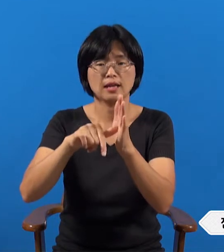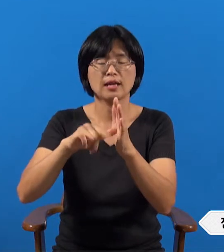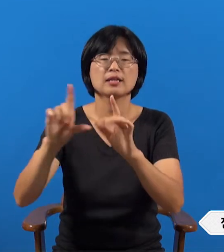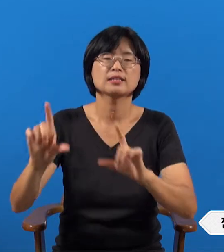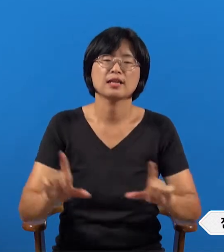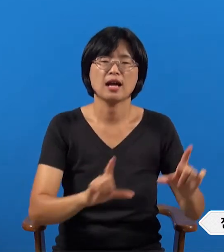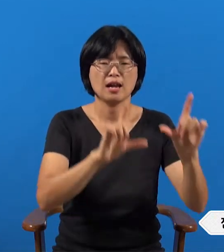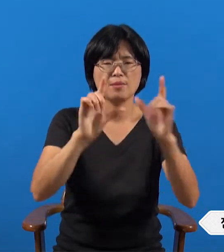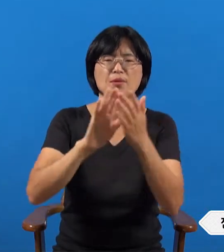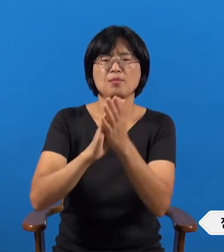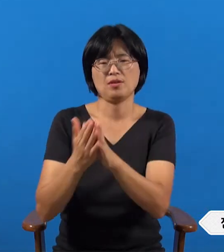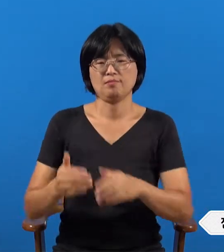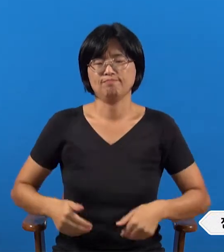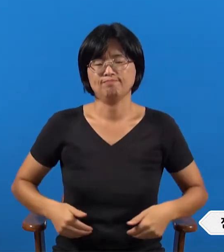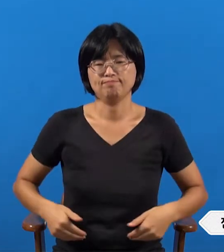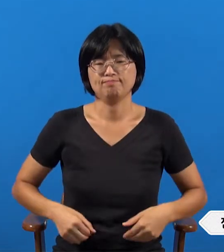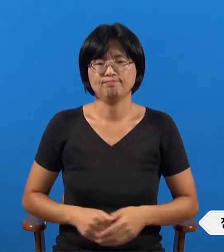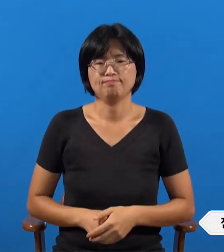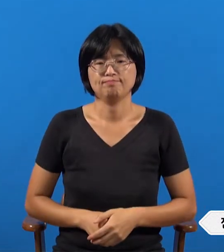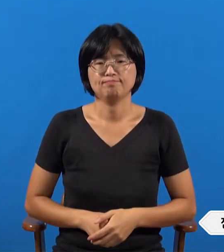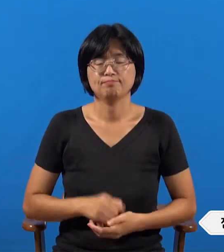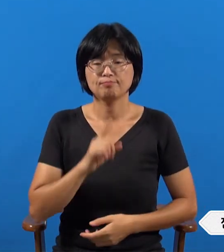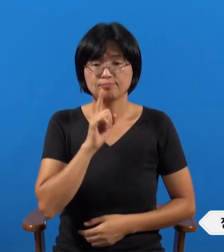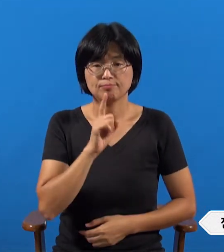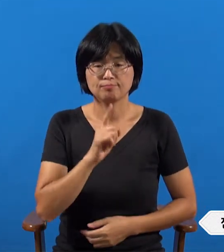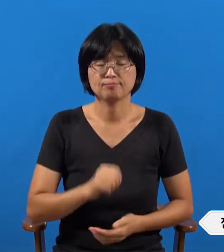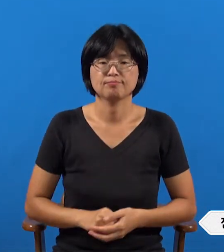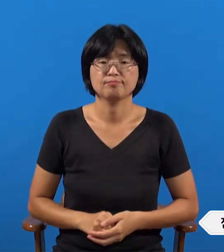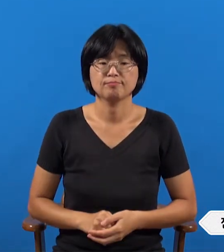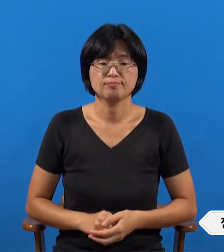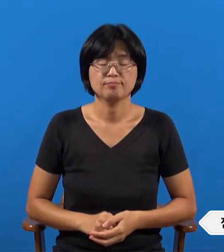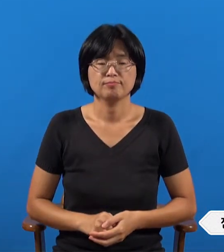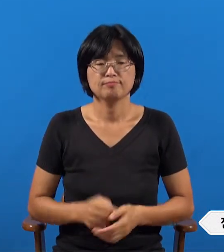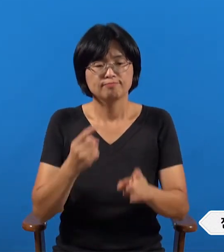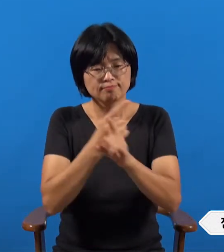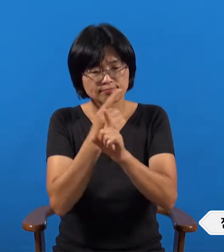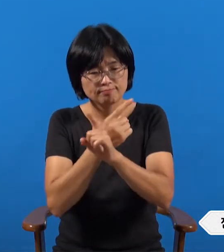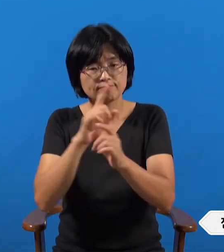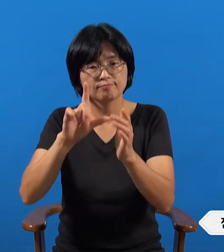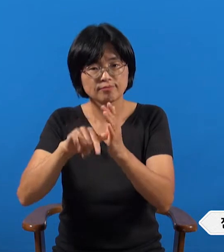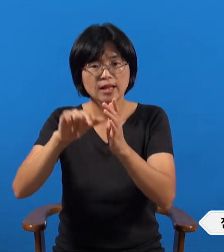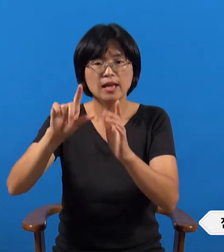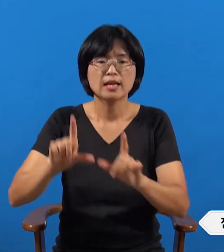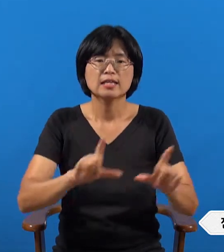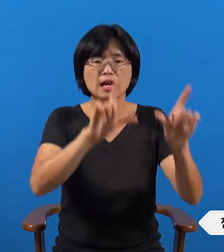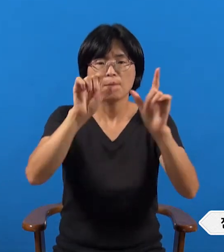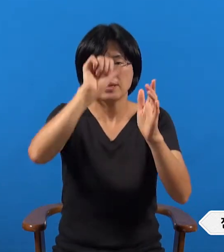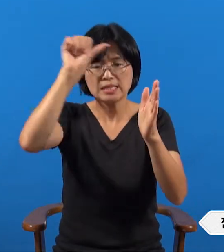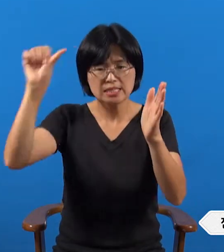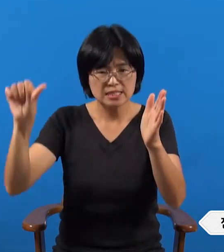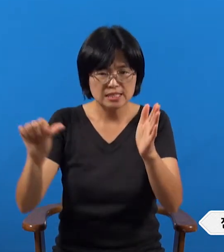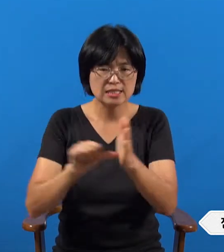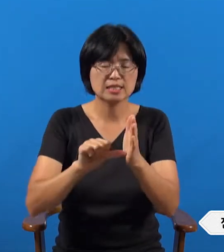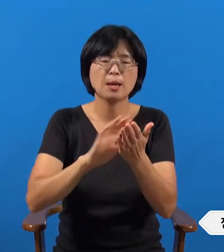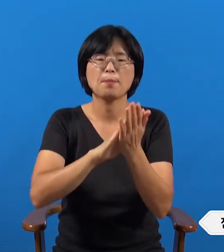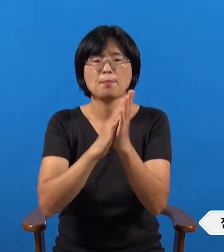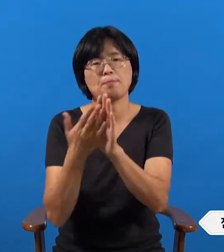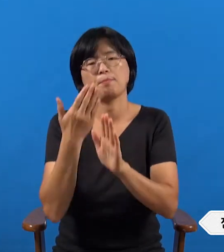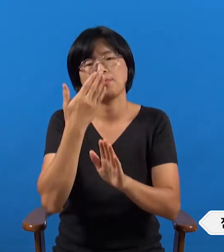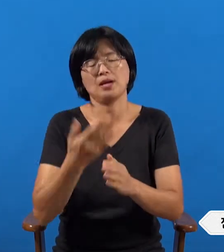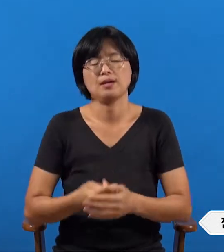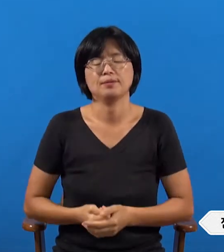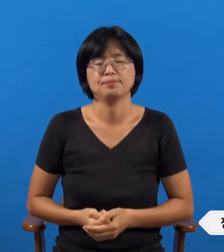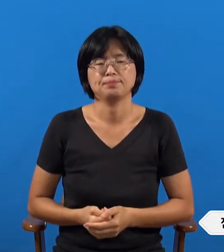바뀔 때 우리의 삶이 바뀝니다. 우리의 말이 바뀔 때 우리의 인생이 달라집니다. 오늘